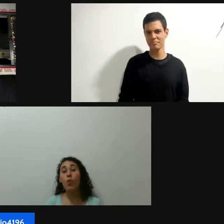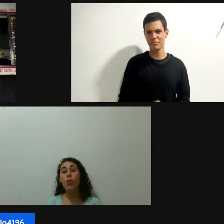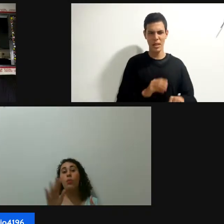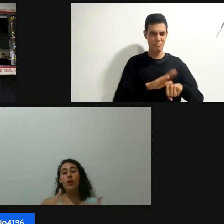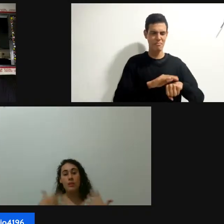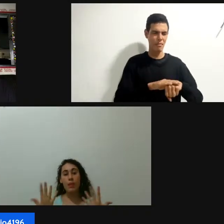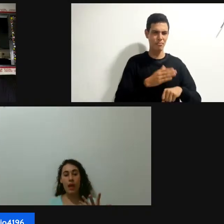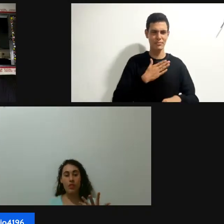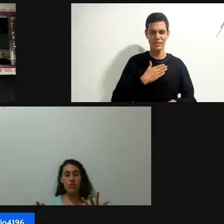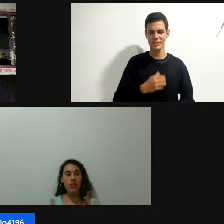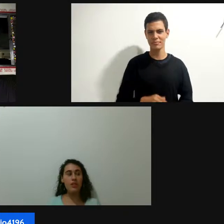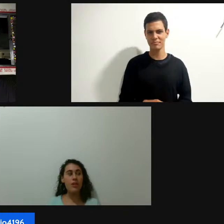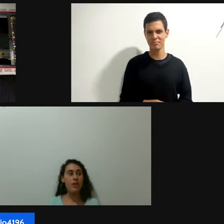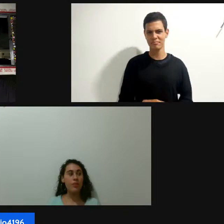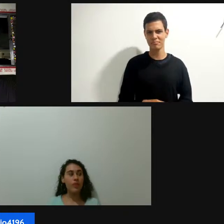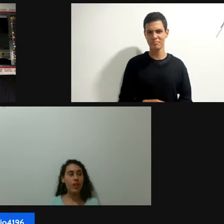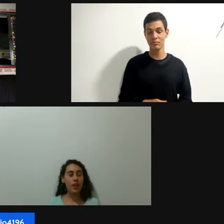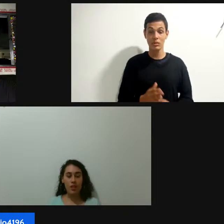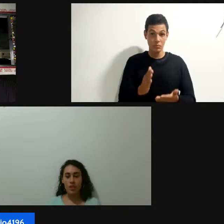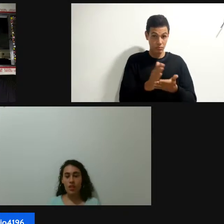em algumas páginas